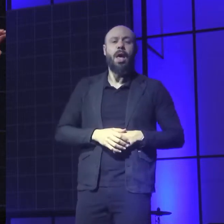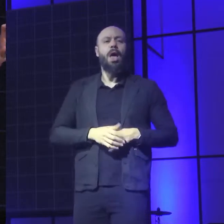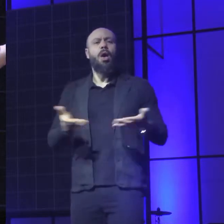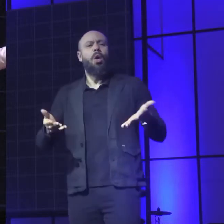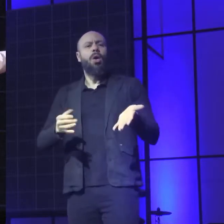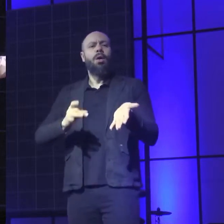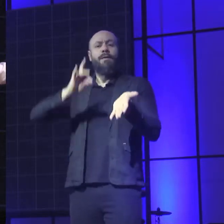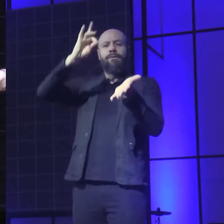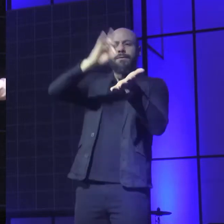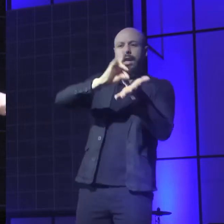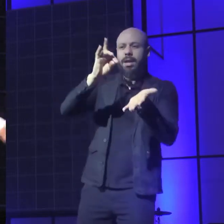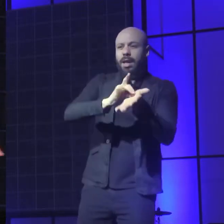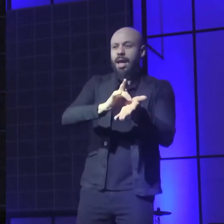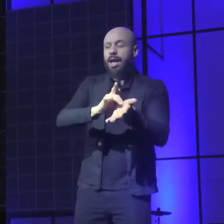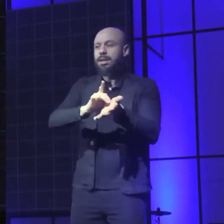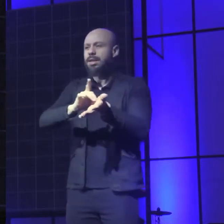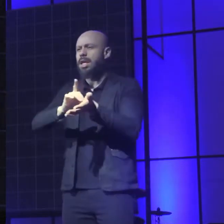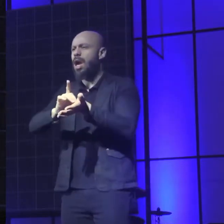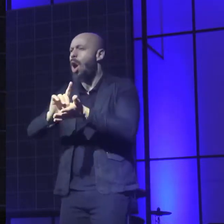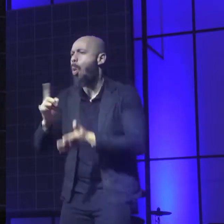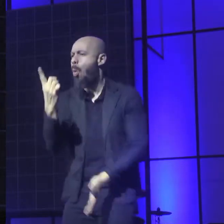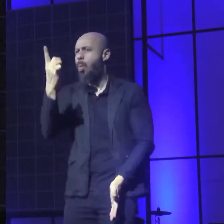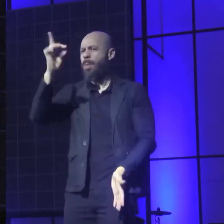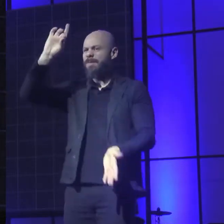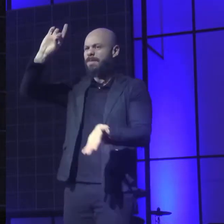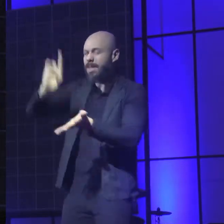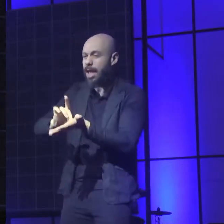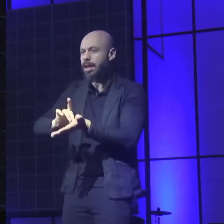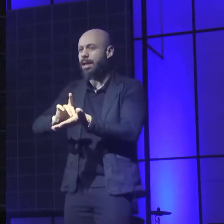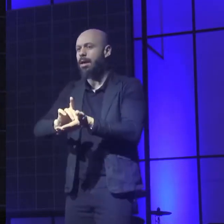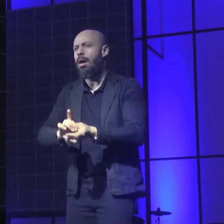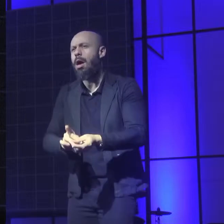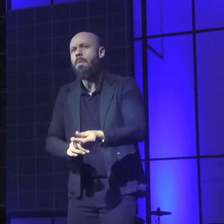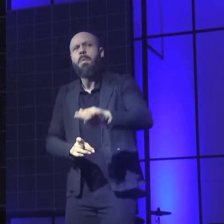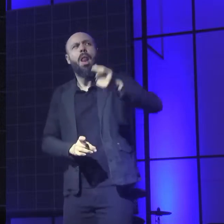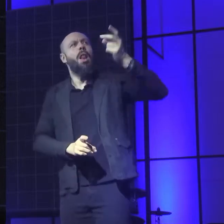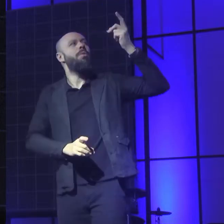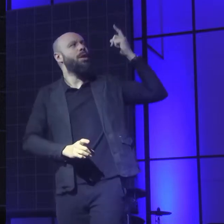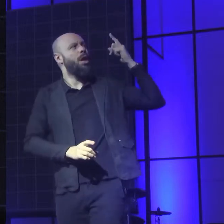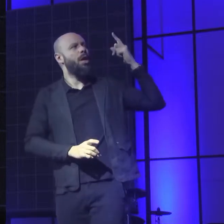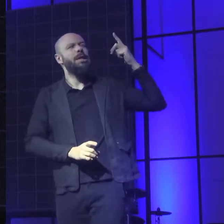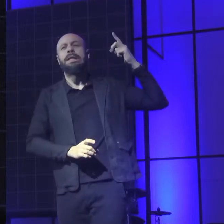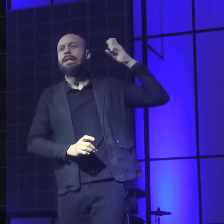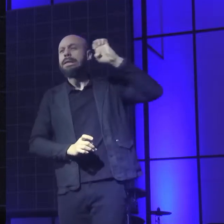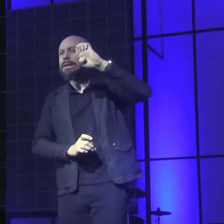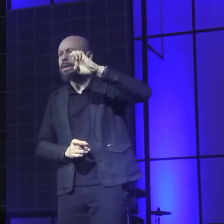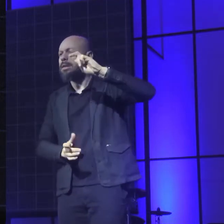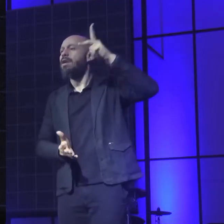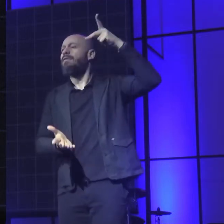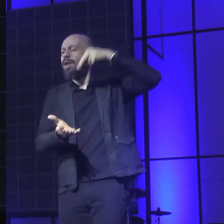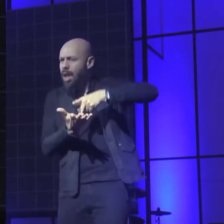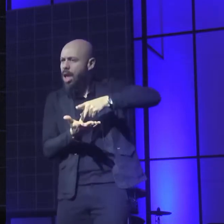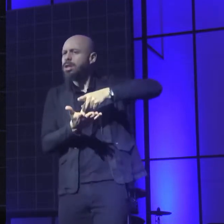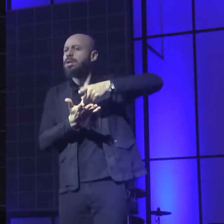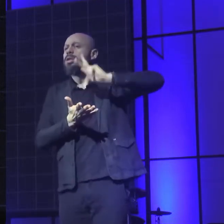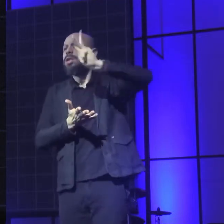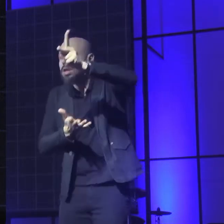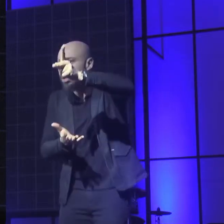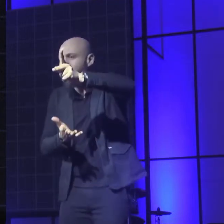foi verdade há 1000 anos. A verdade sempre faz sentido. A